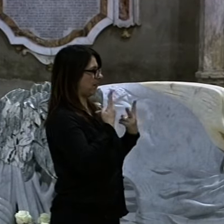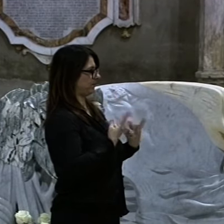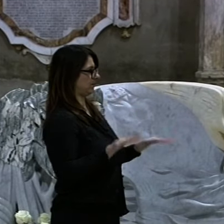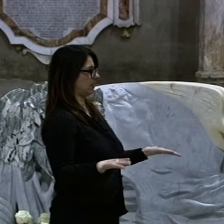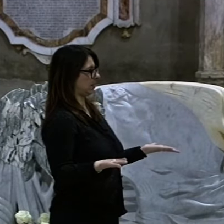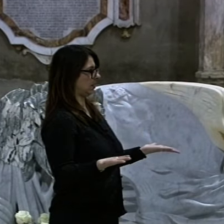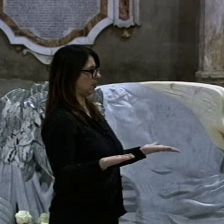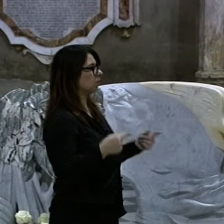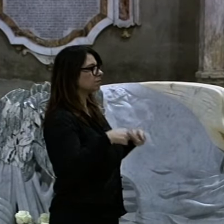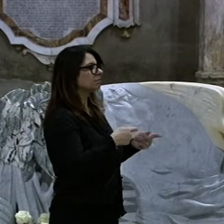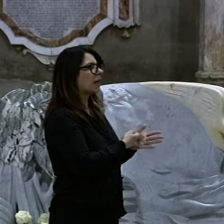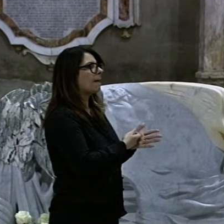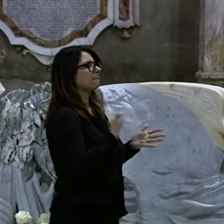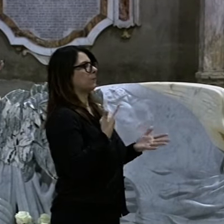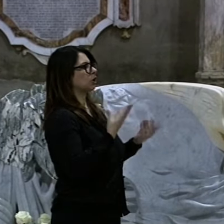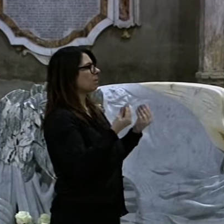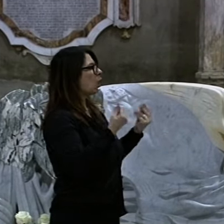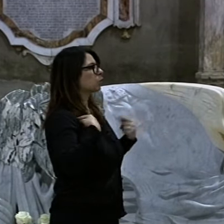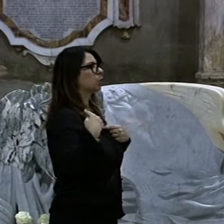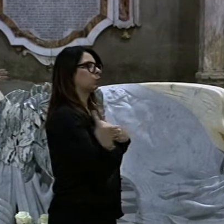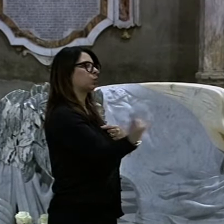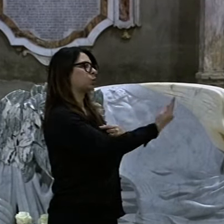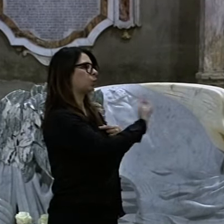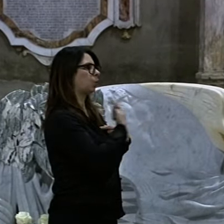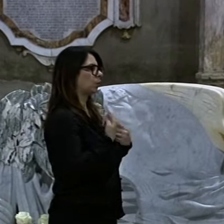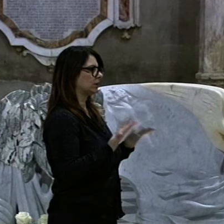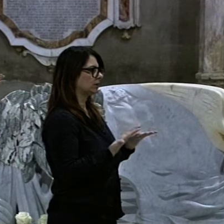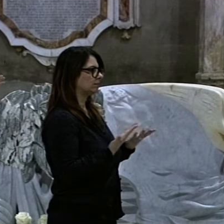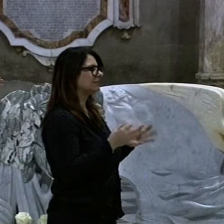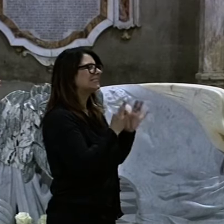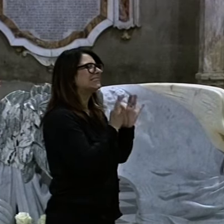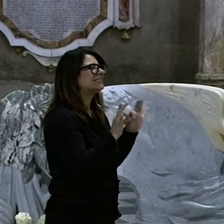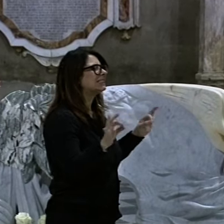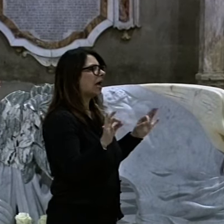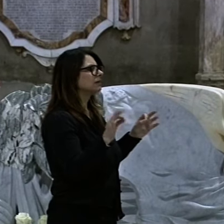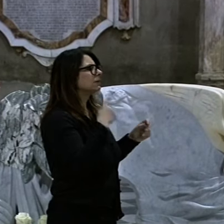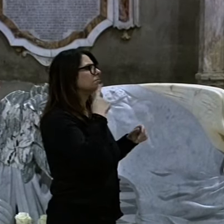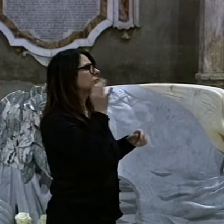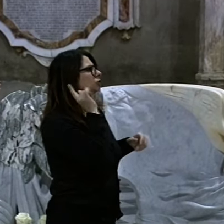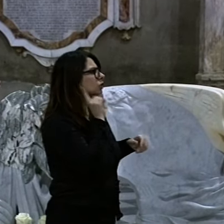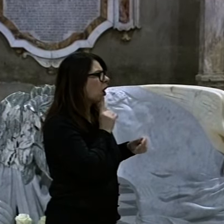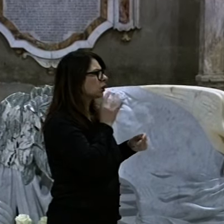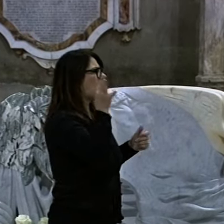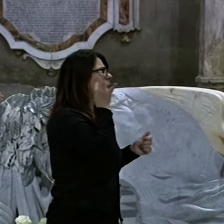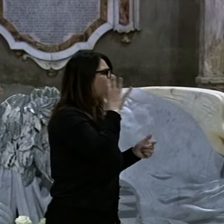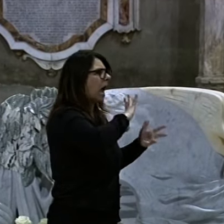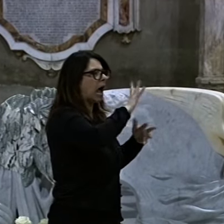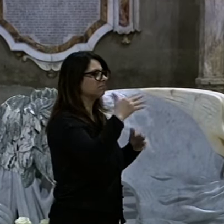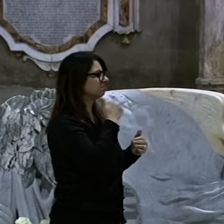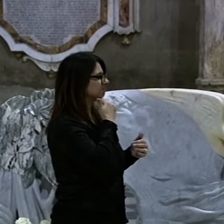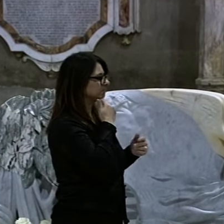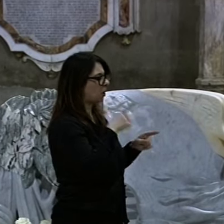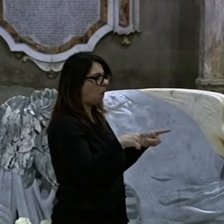Per questo è importante per tutti noi, per tutti, senza distinzioni,